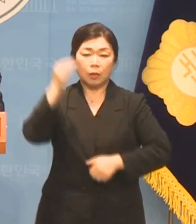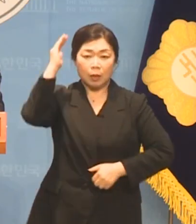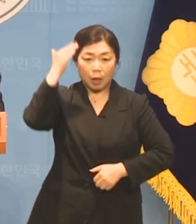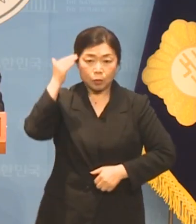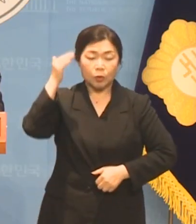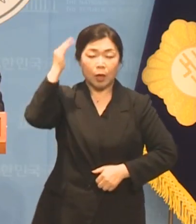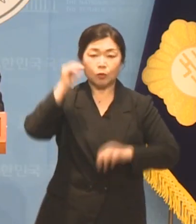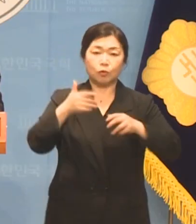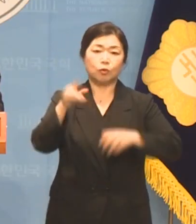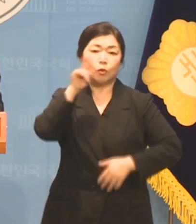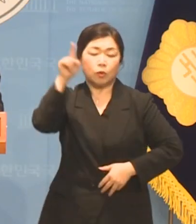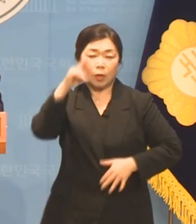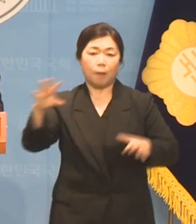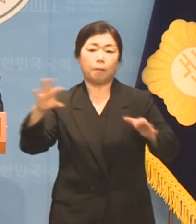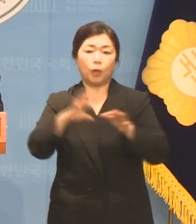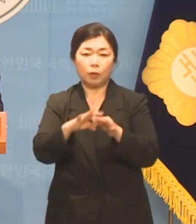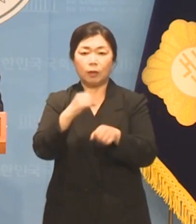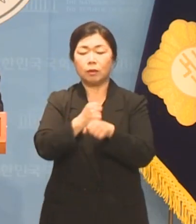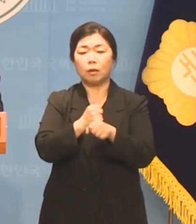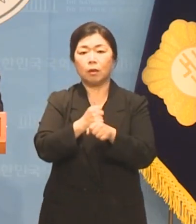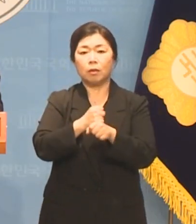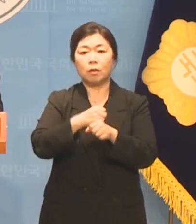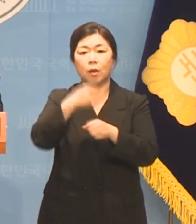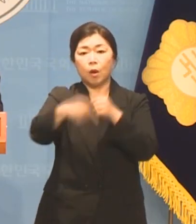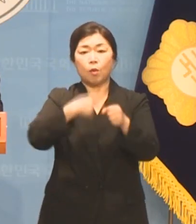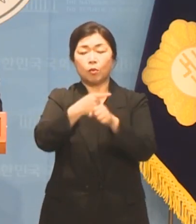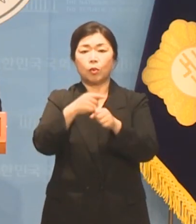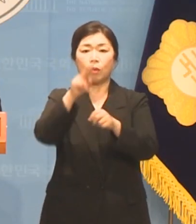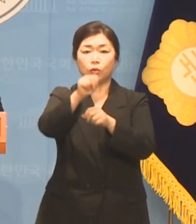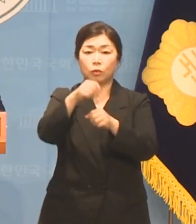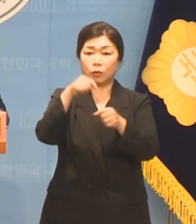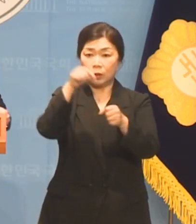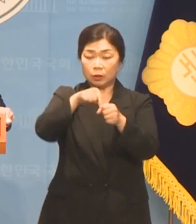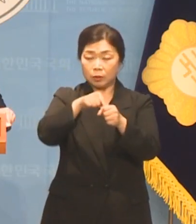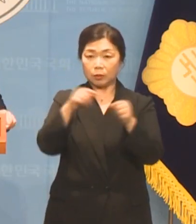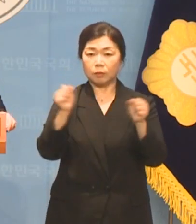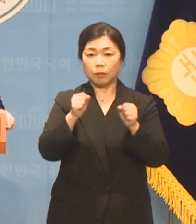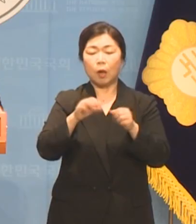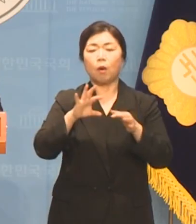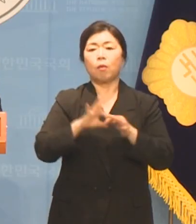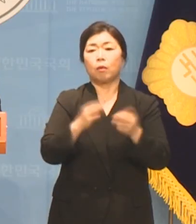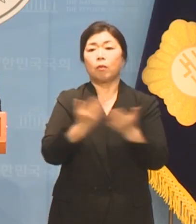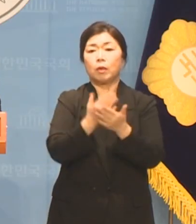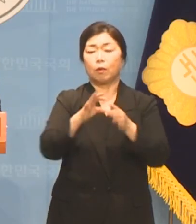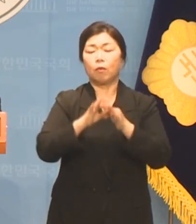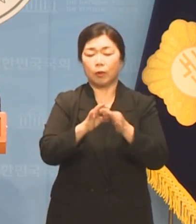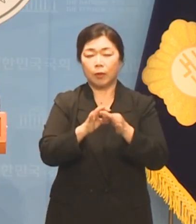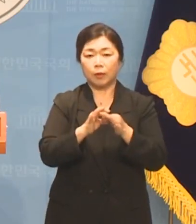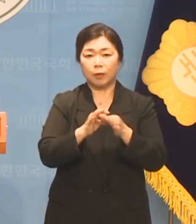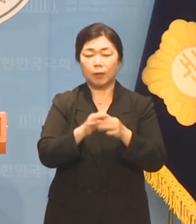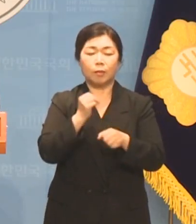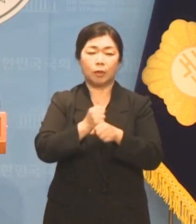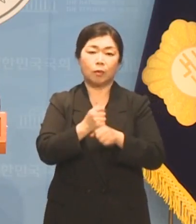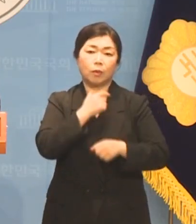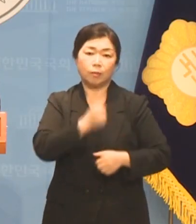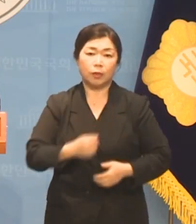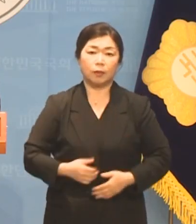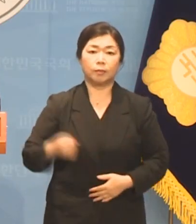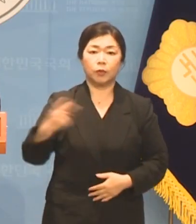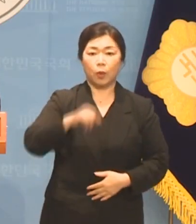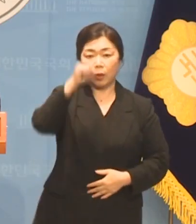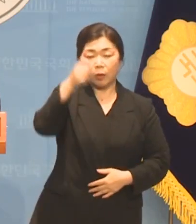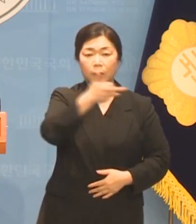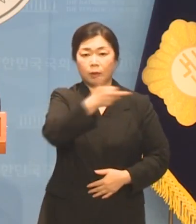개척에 협력하도록 전략적인 대려 관계를 정립하겠습니다. 인도 태평양